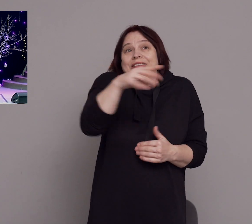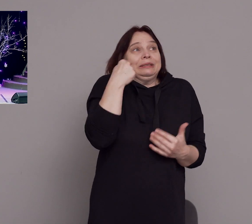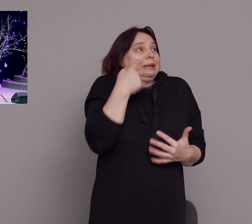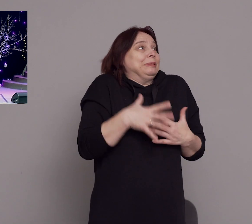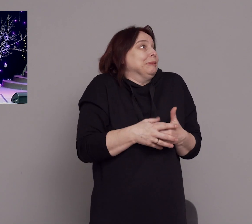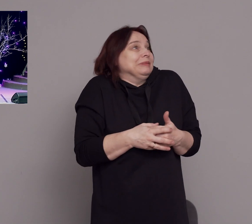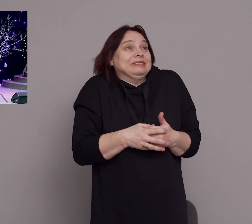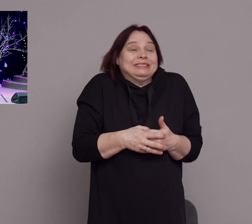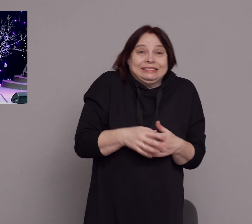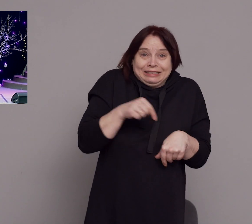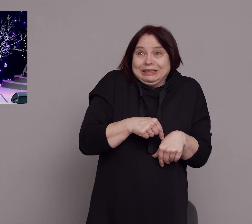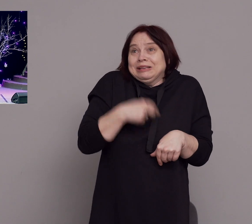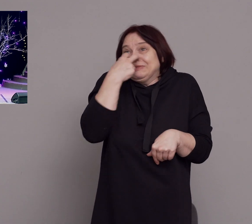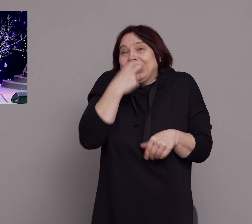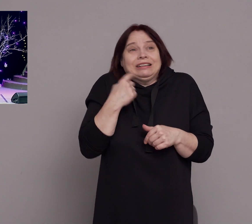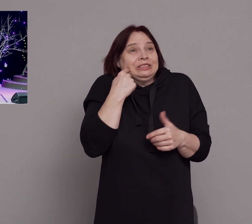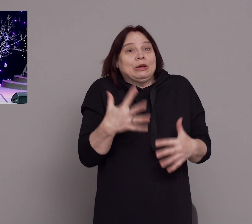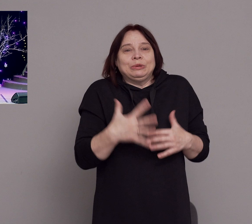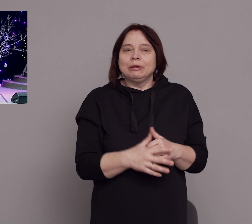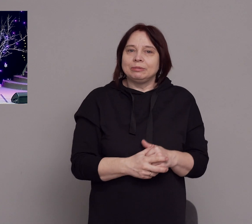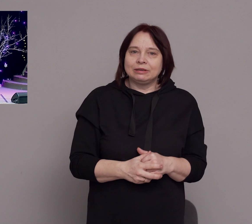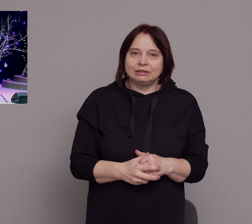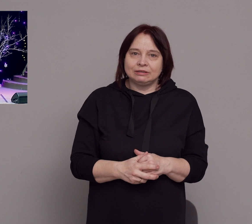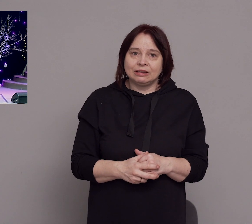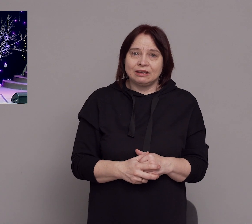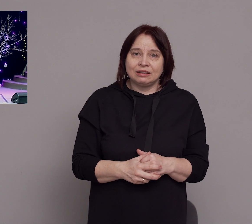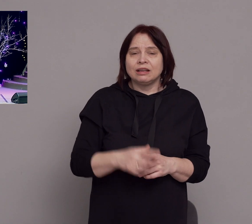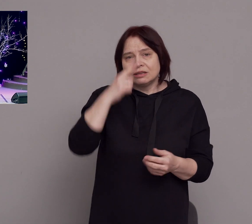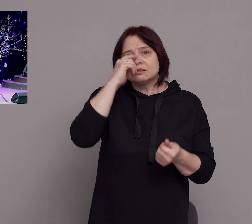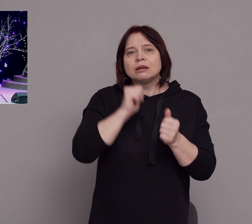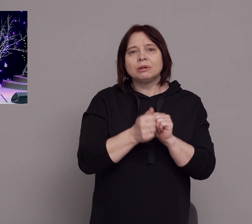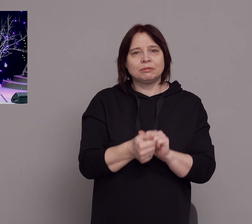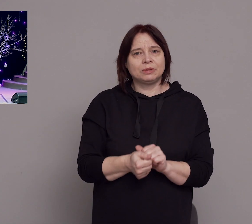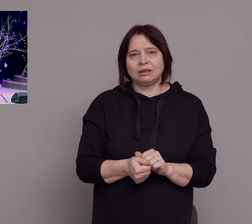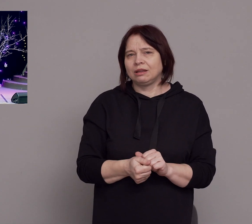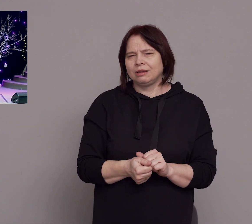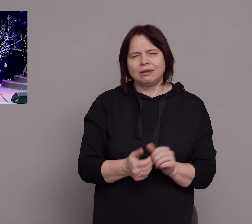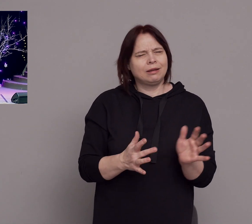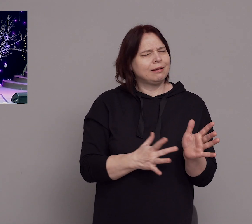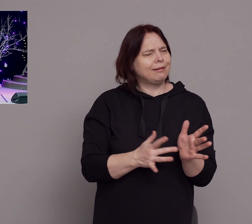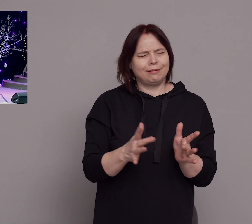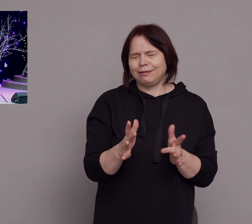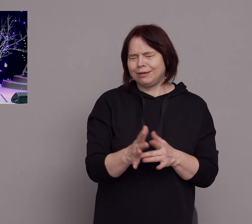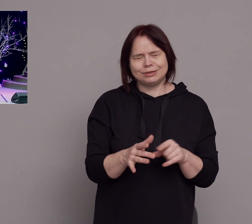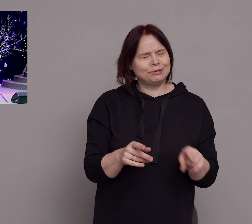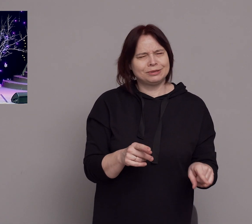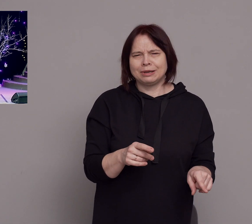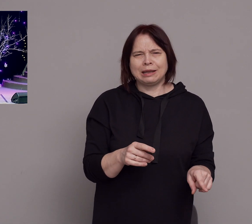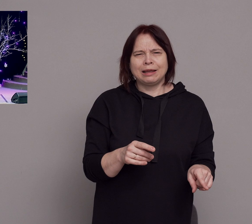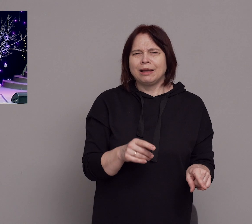если взять единственное, что я хотел бы, чтобы вы запомнили из проповеди, единственное, вы можете забыть все, что было сегодня,